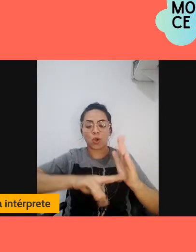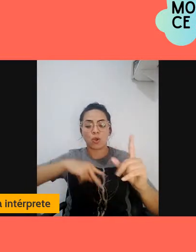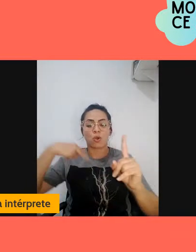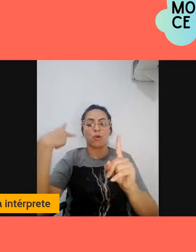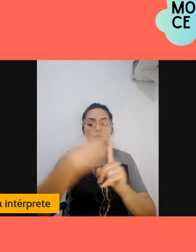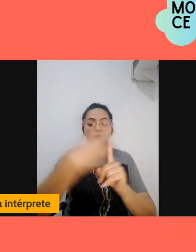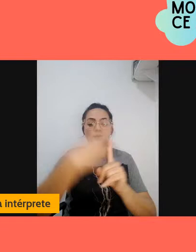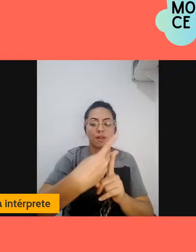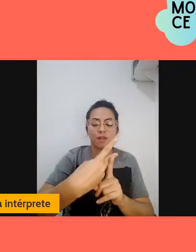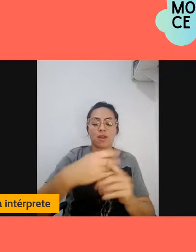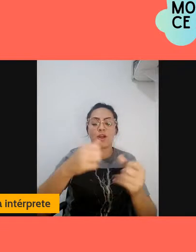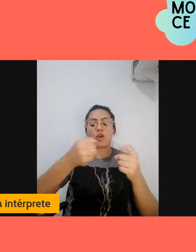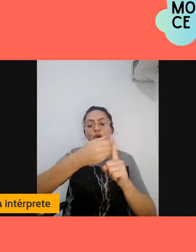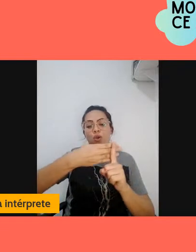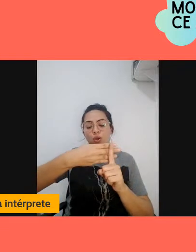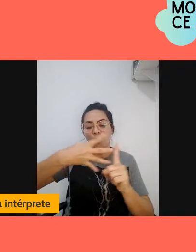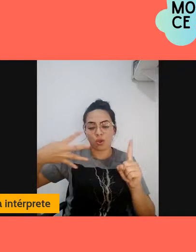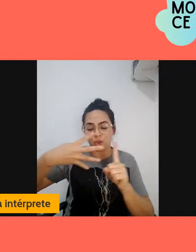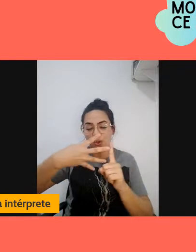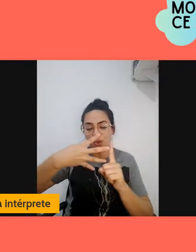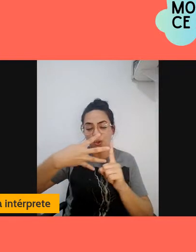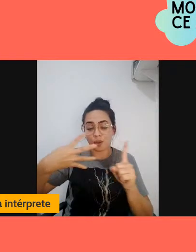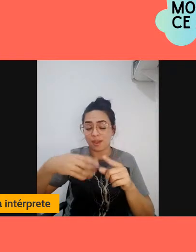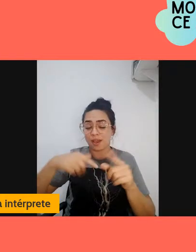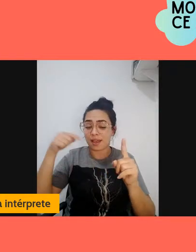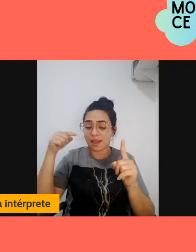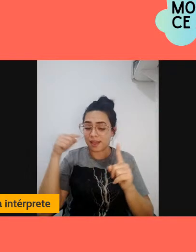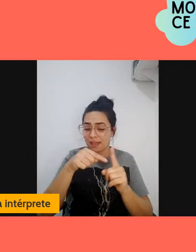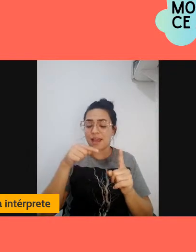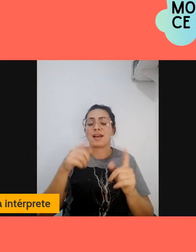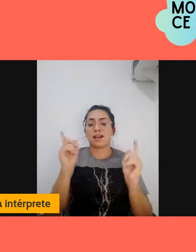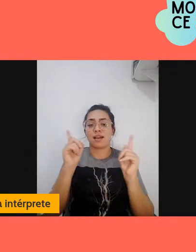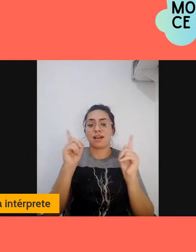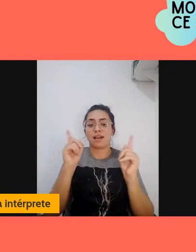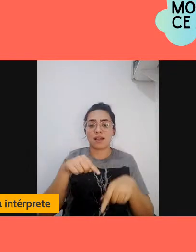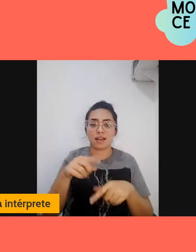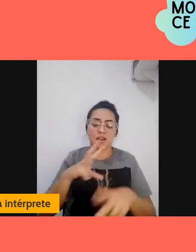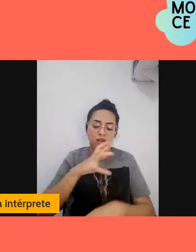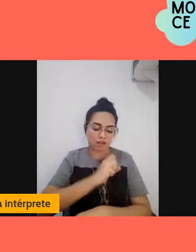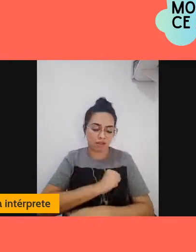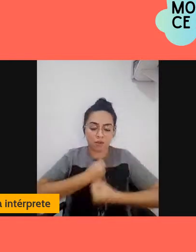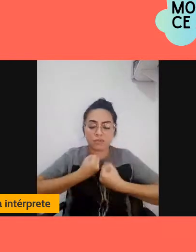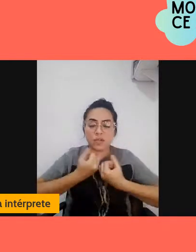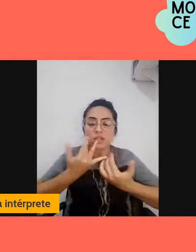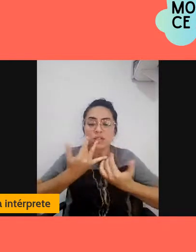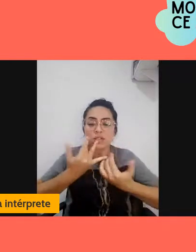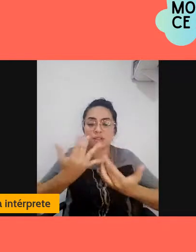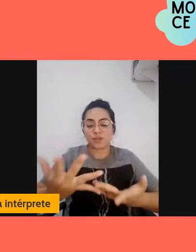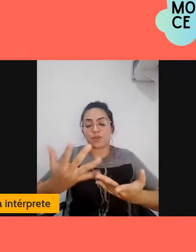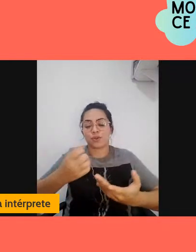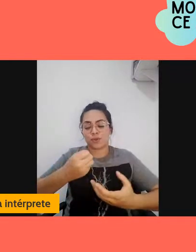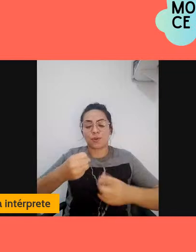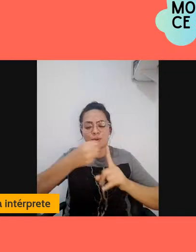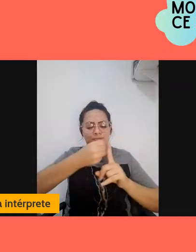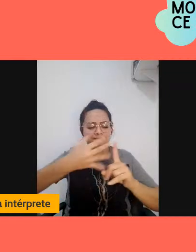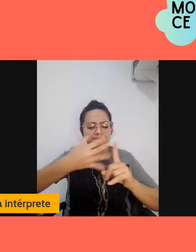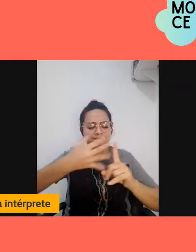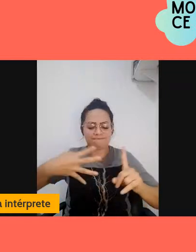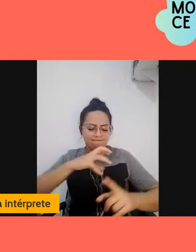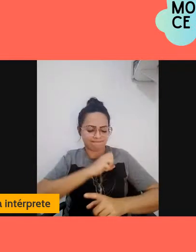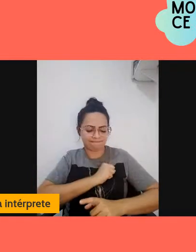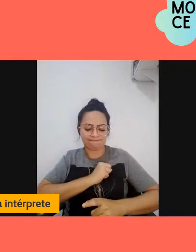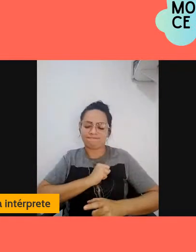extensão. Essa é a minha declaração de amor pela extensão. Muito